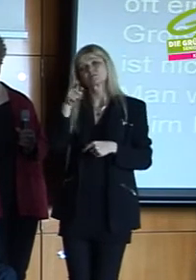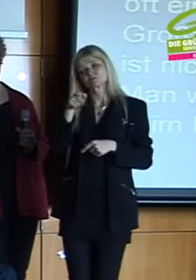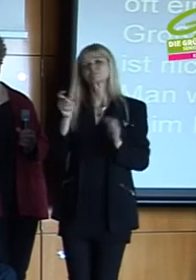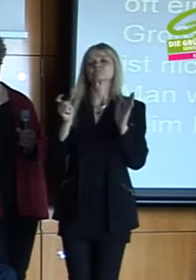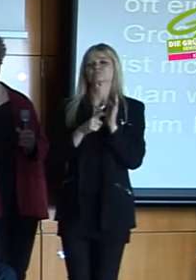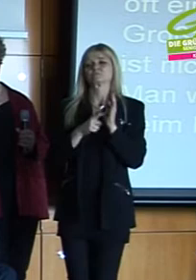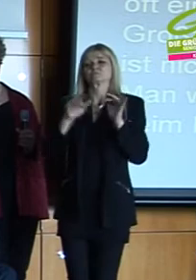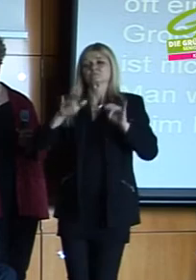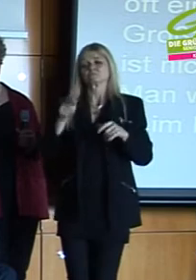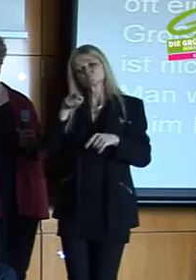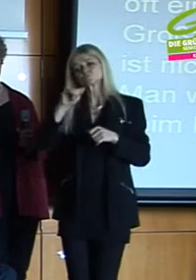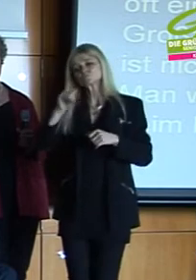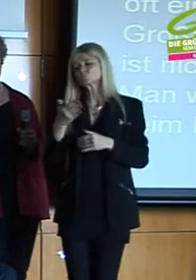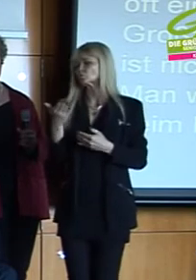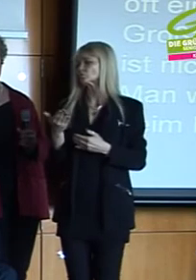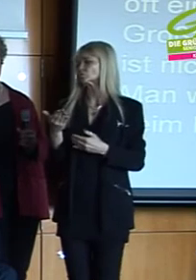diese Ansätze,